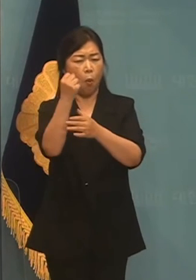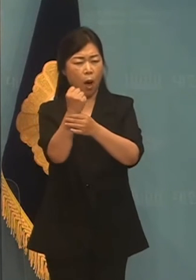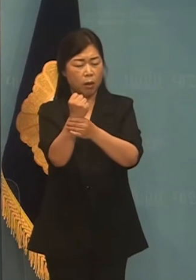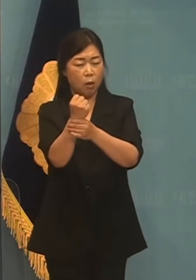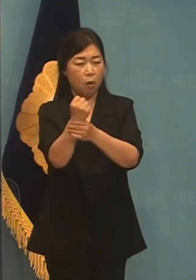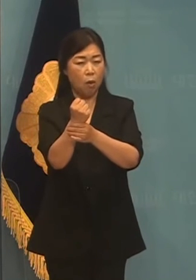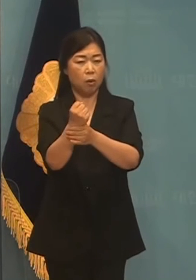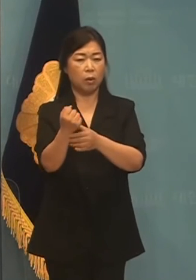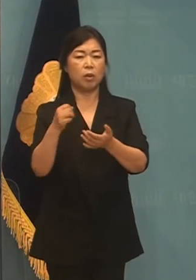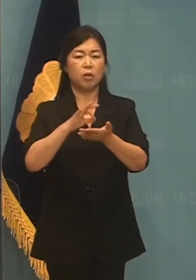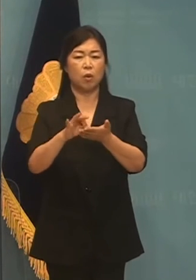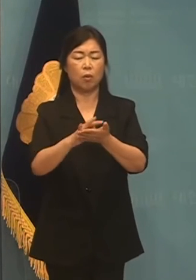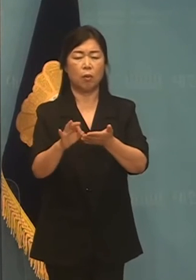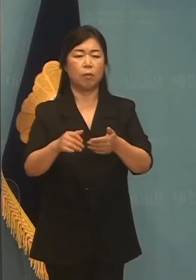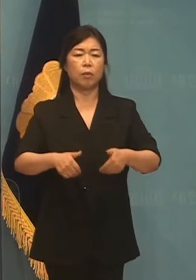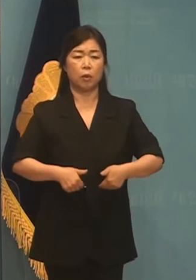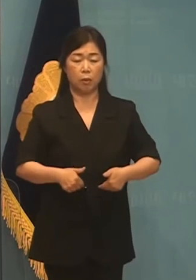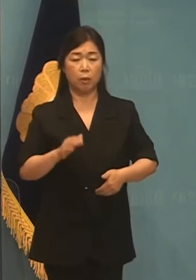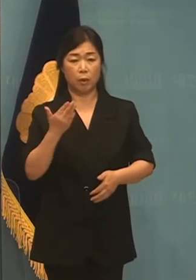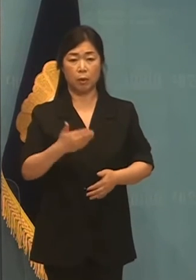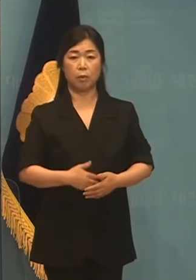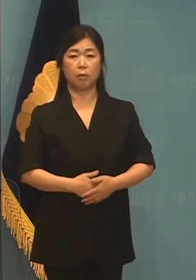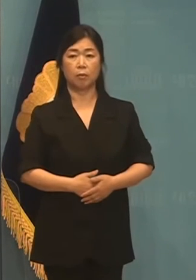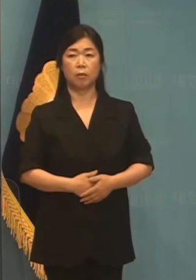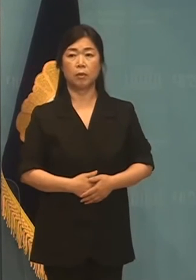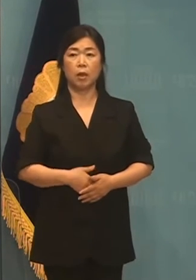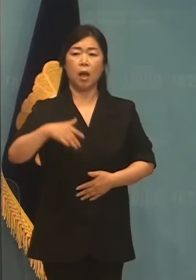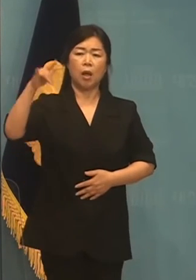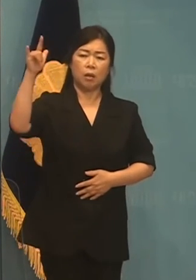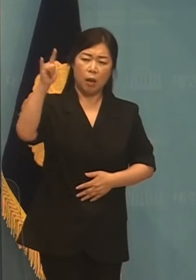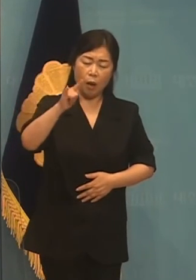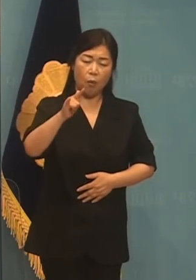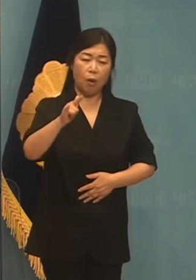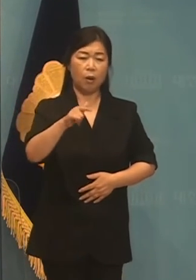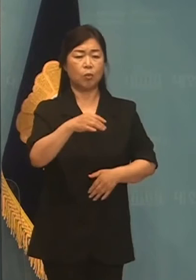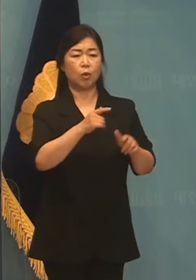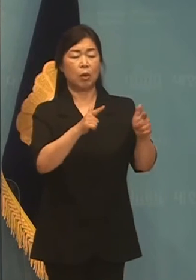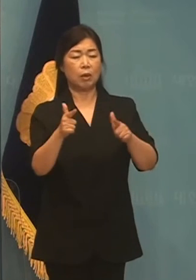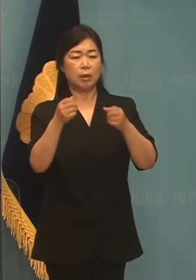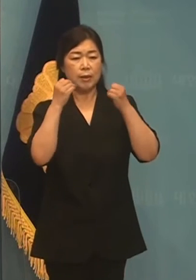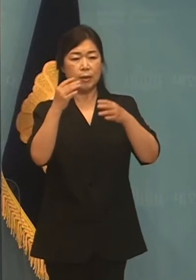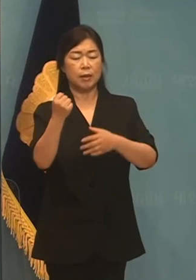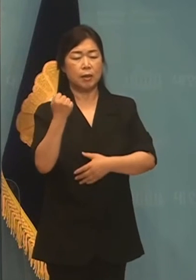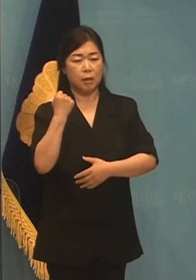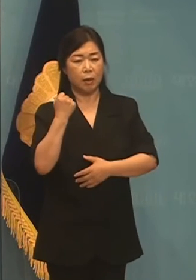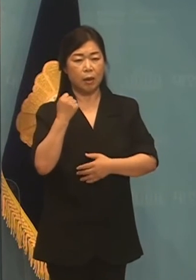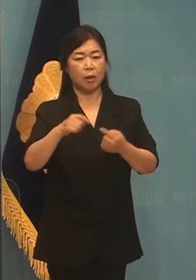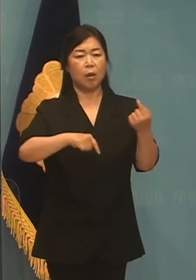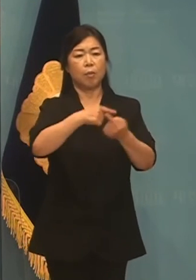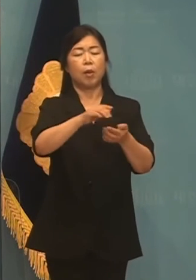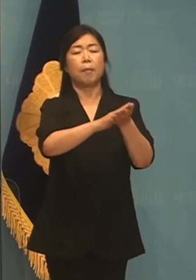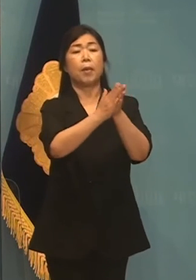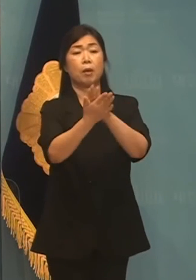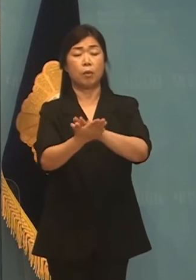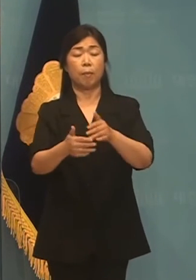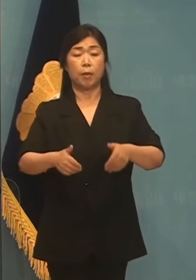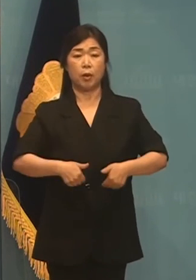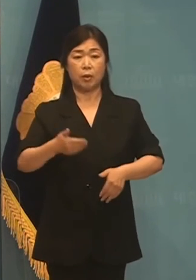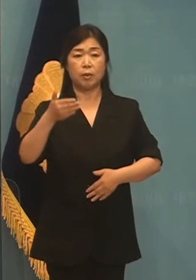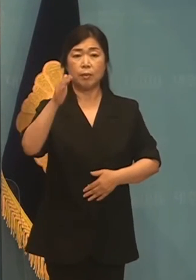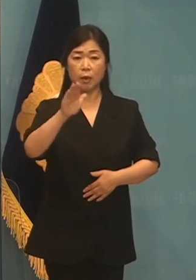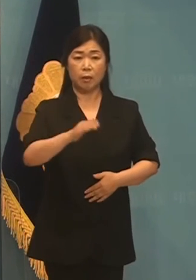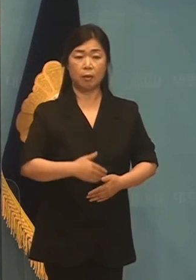연료를 사용할 수밖에 없습니다. 태양광 등 신재생 에너지로의 전환도